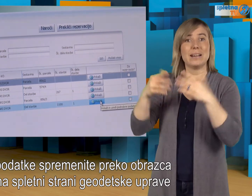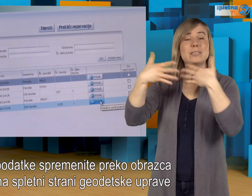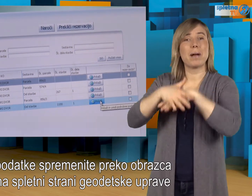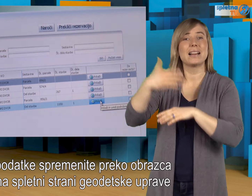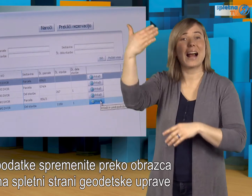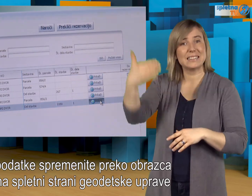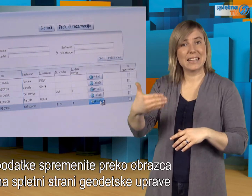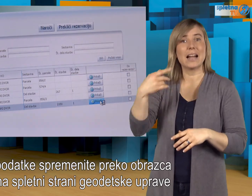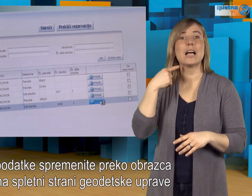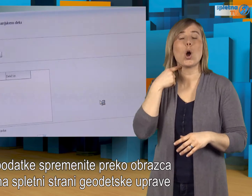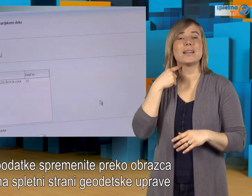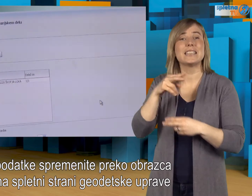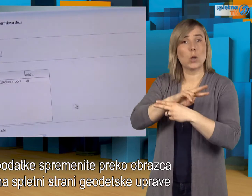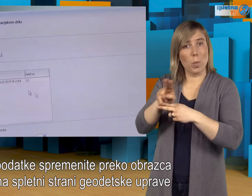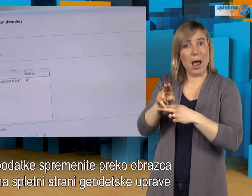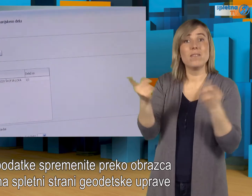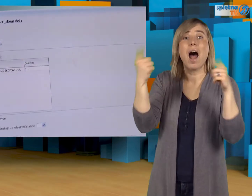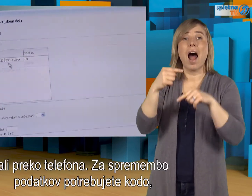ali preko telefona.